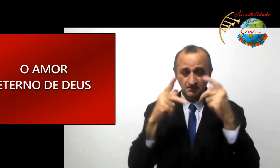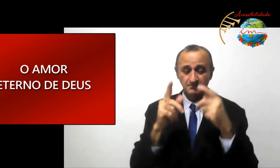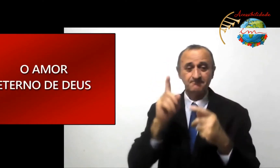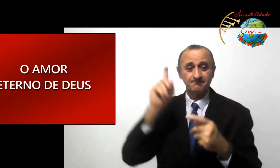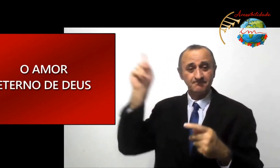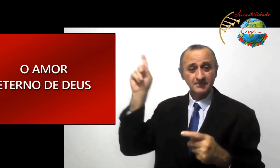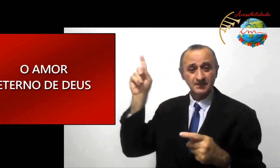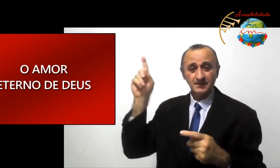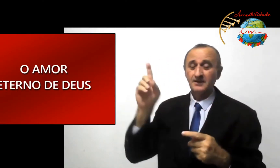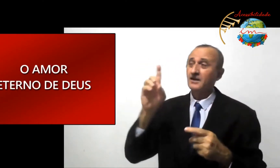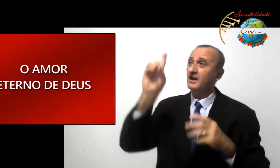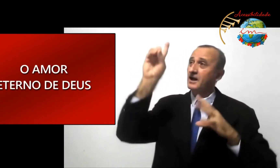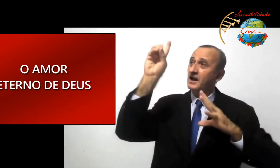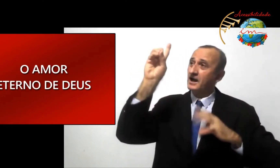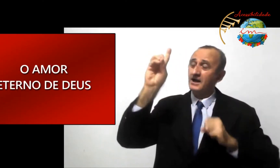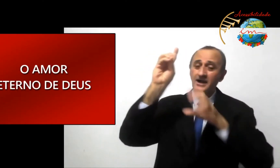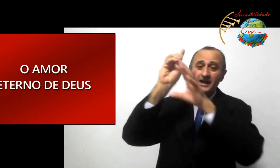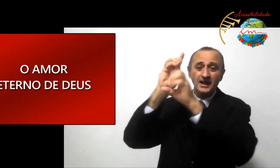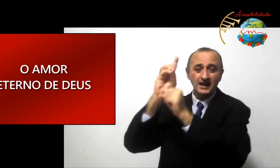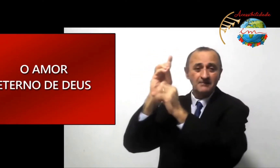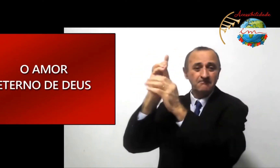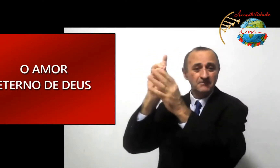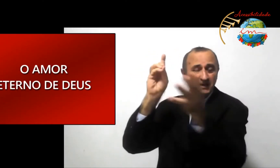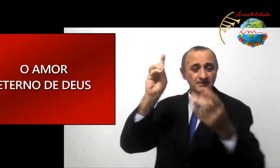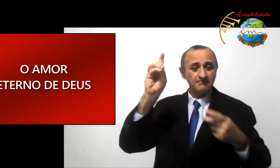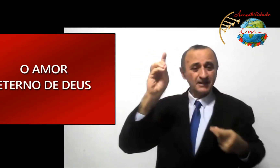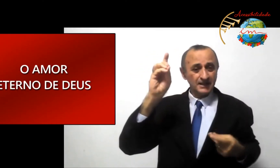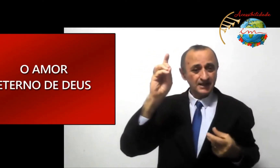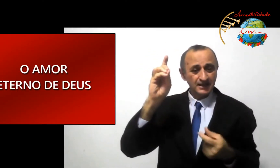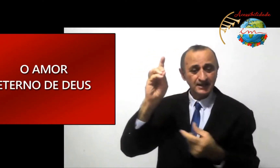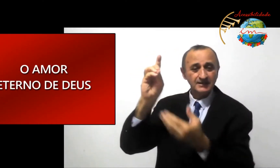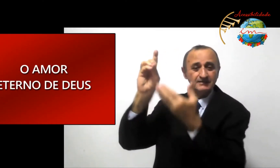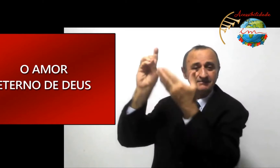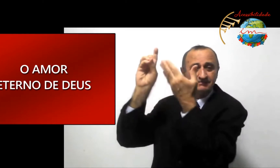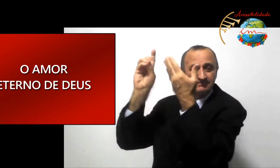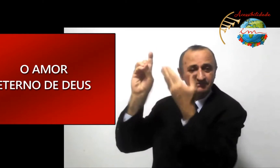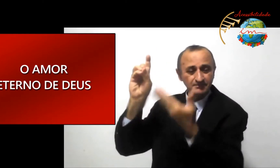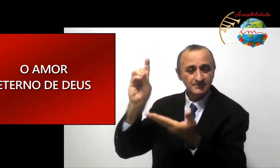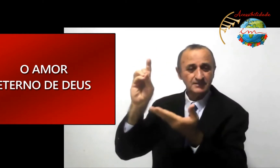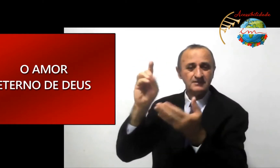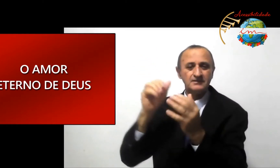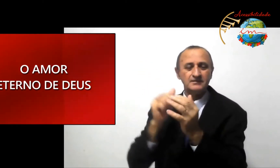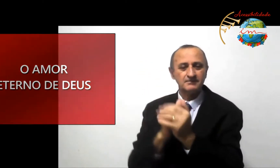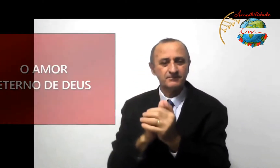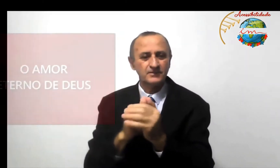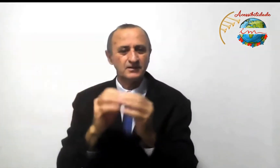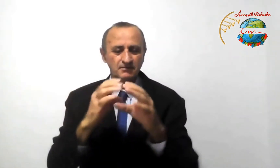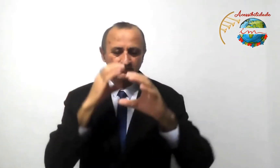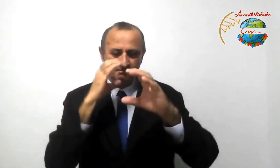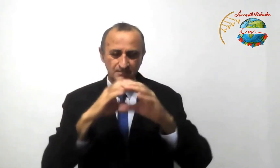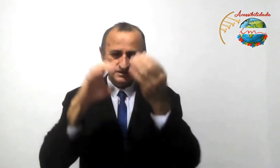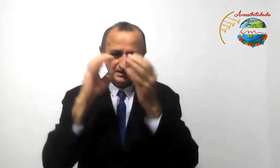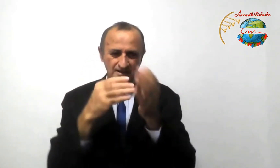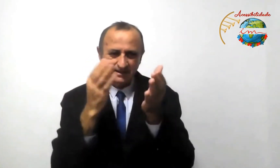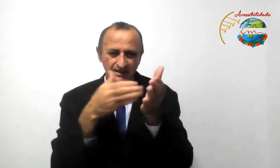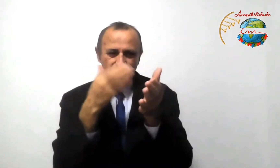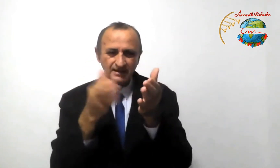Então, o tema da nossa mensagem é esse. Veja, o amor eterno de Deus. Então, Cantares